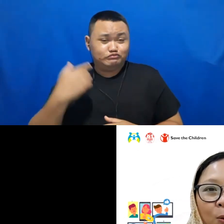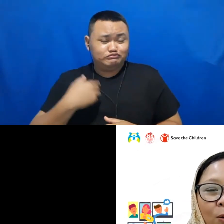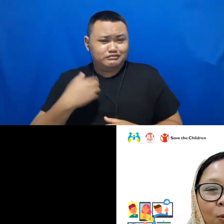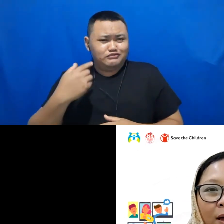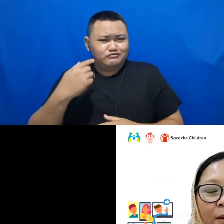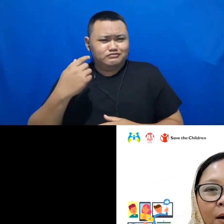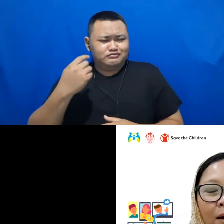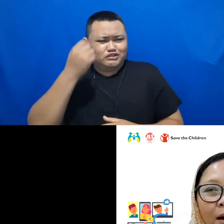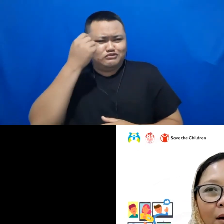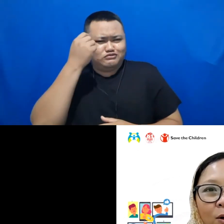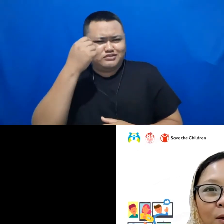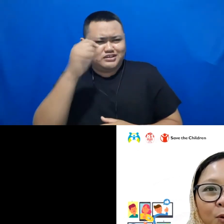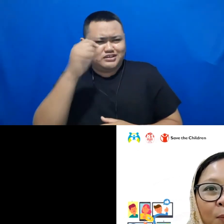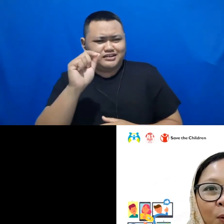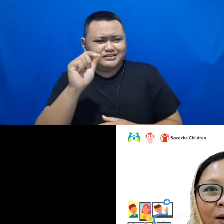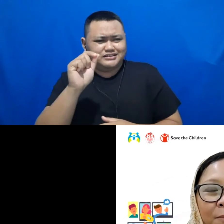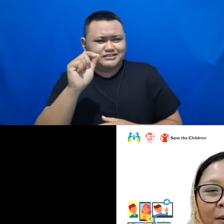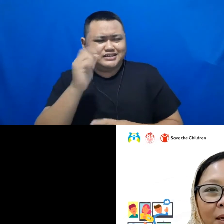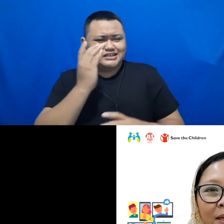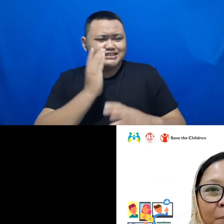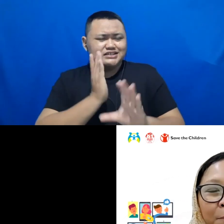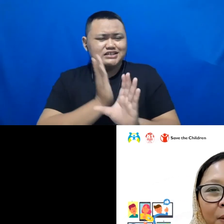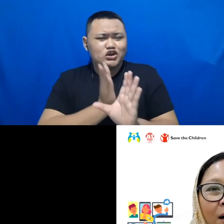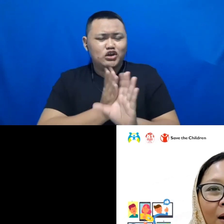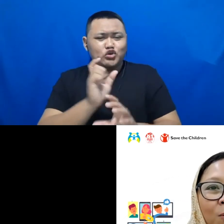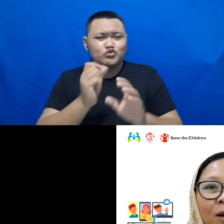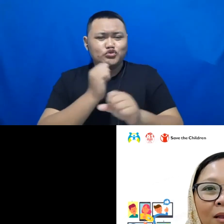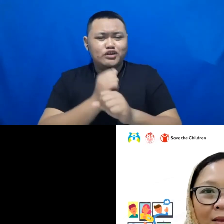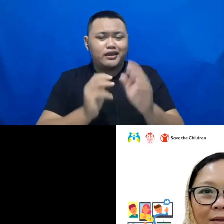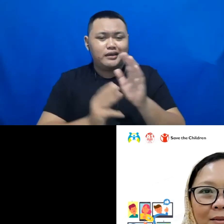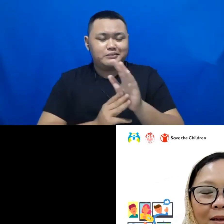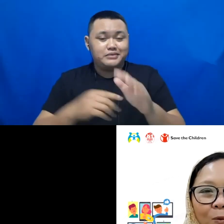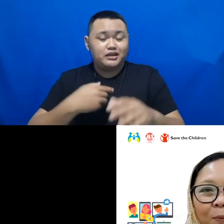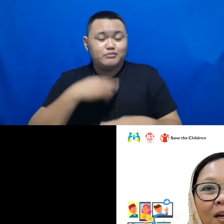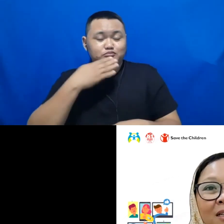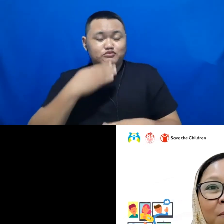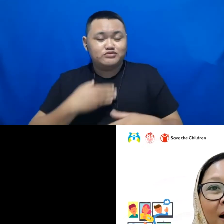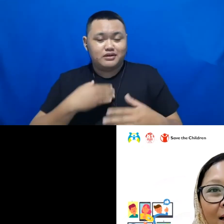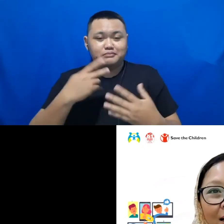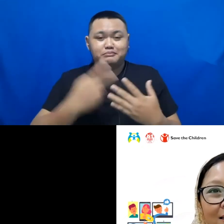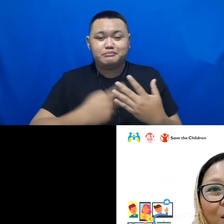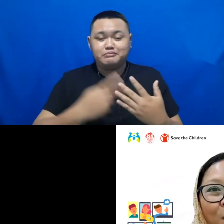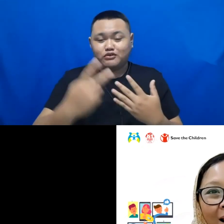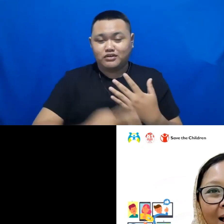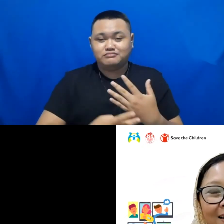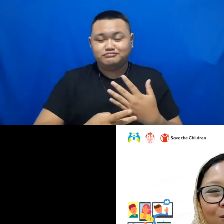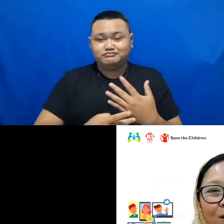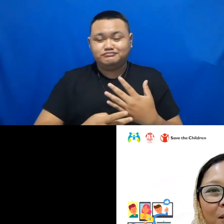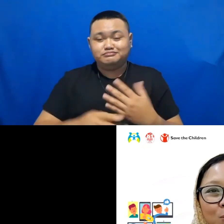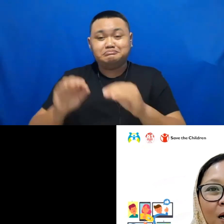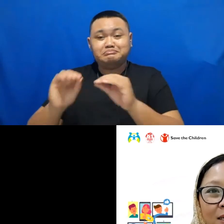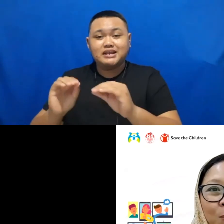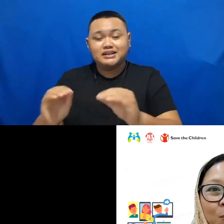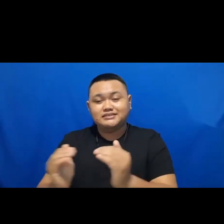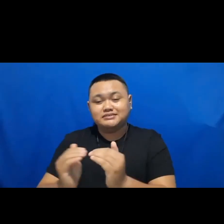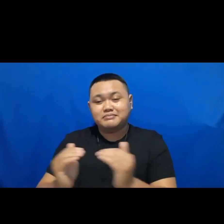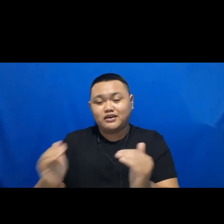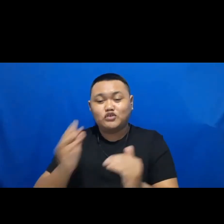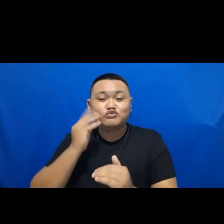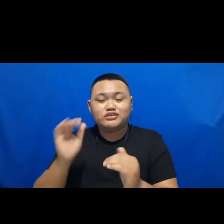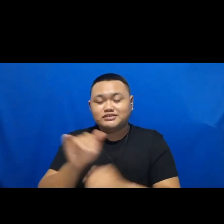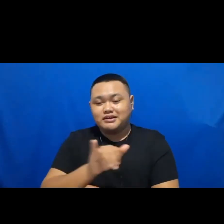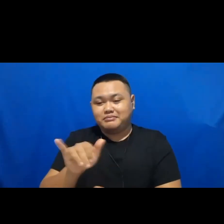ini, para murid-murid ini terkait dengan sekolah yang responsif gender. Nah, dan tentu ya tidak lupa